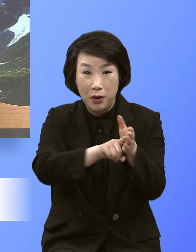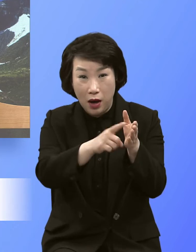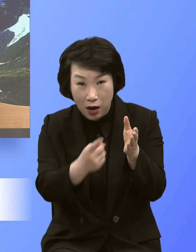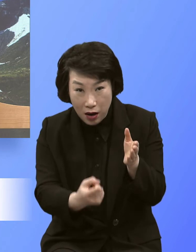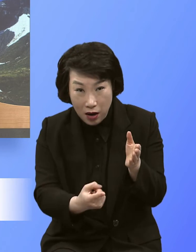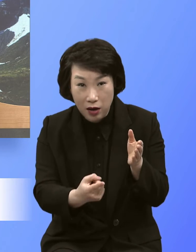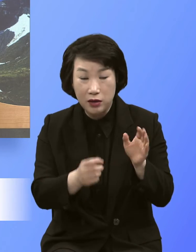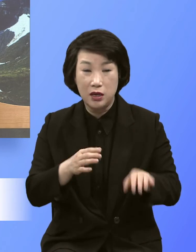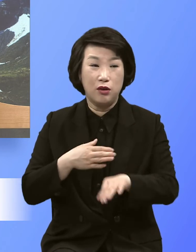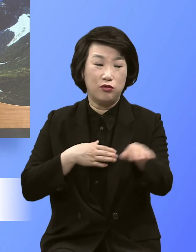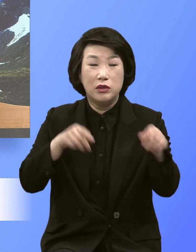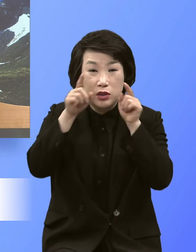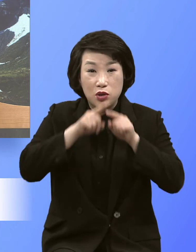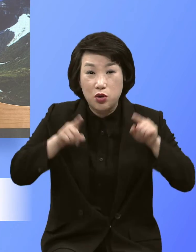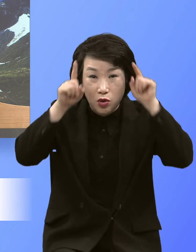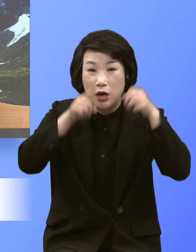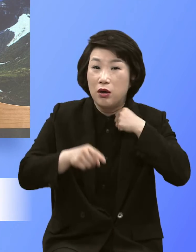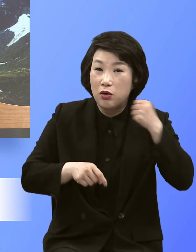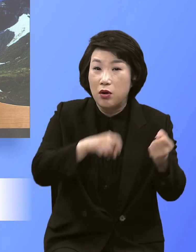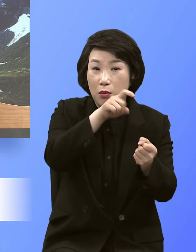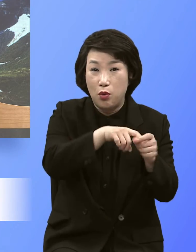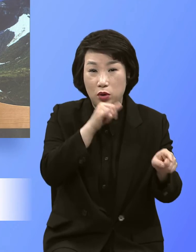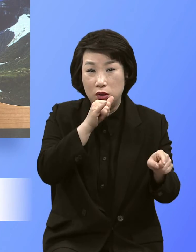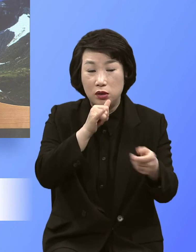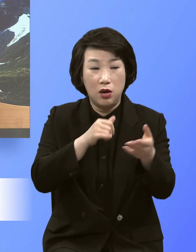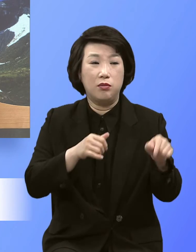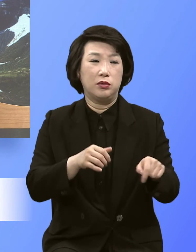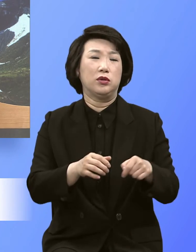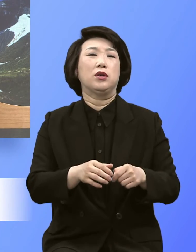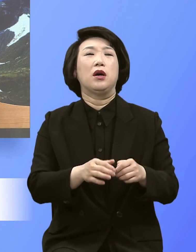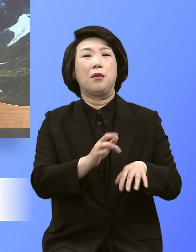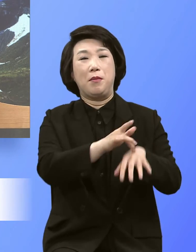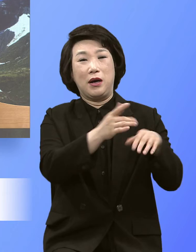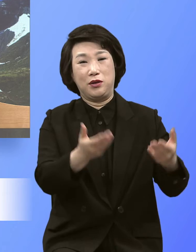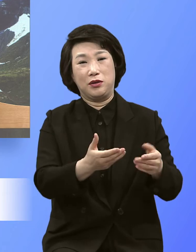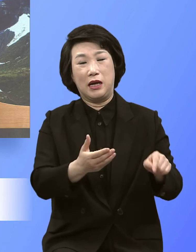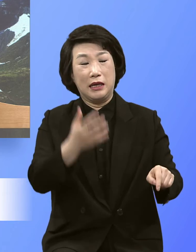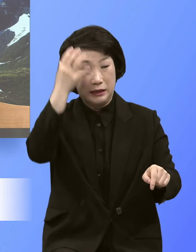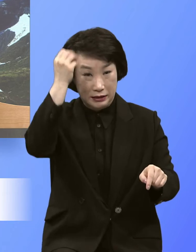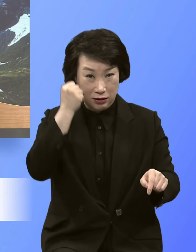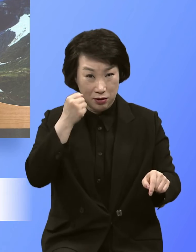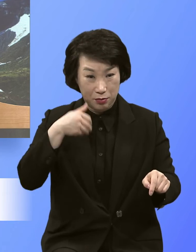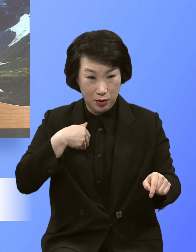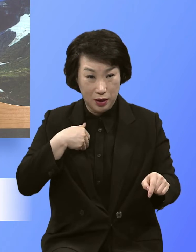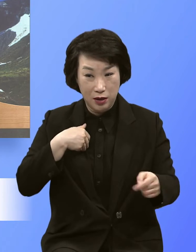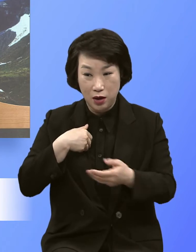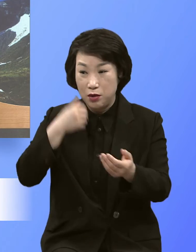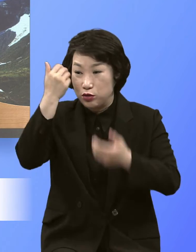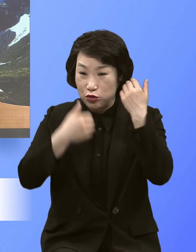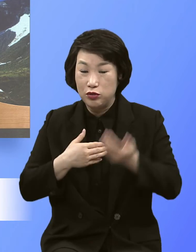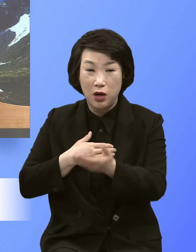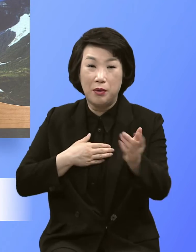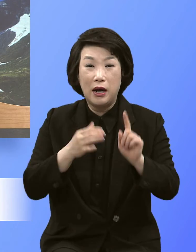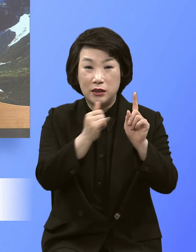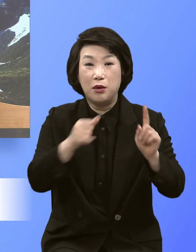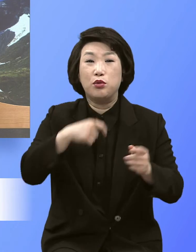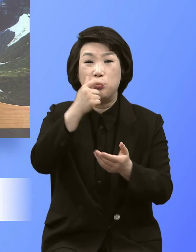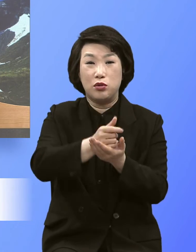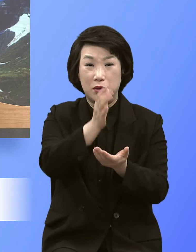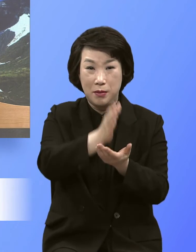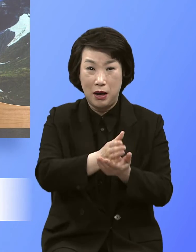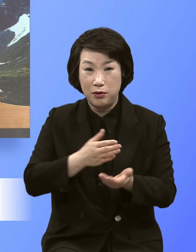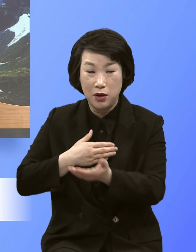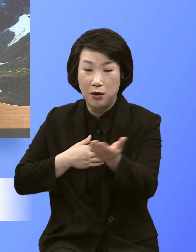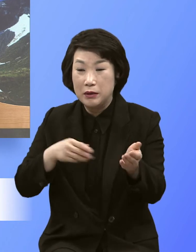끌어내서 지옥 보내고자 하는 엄청난 수작임을 알면서 단 한 사람도 속지 말고